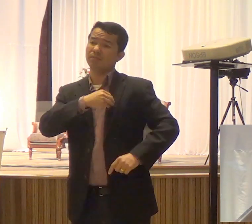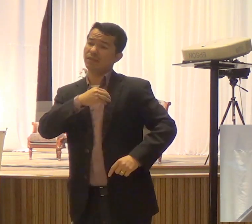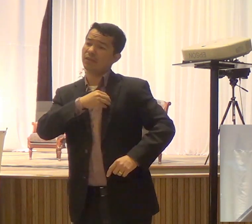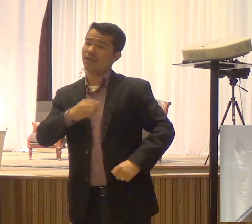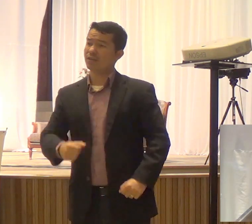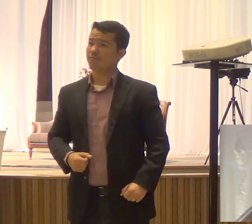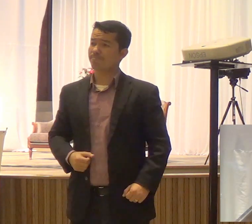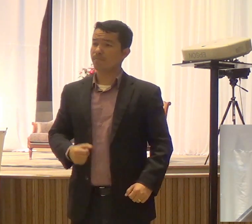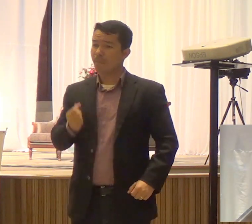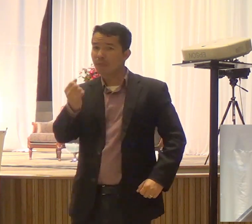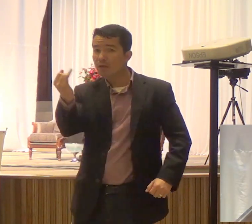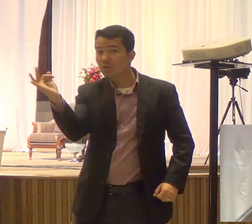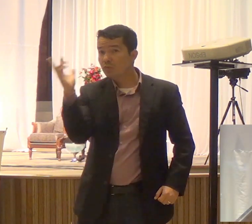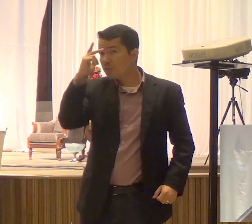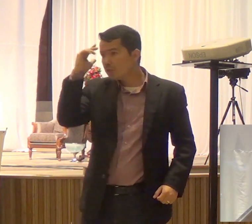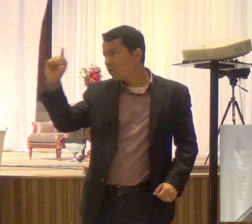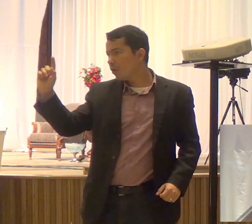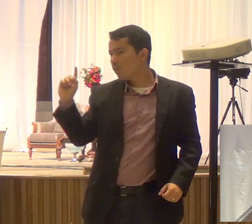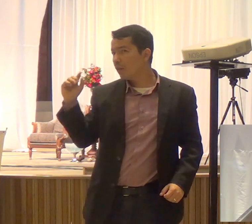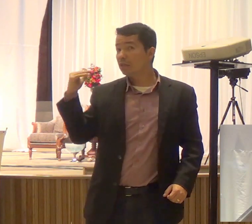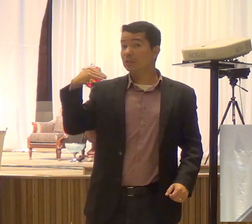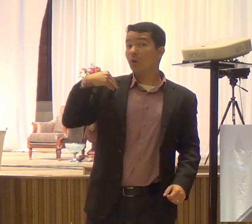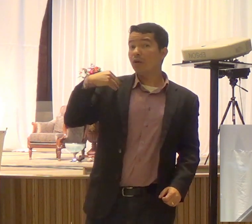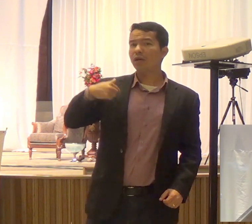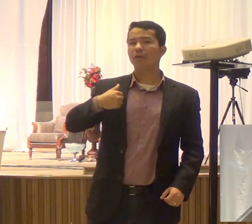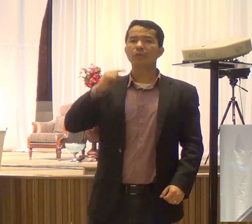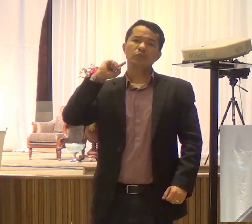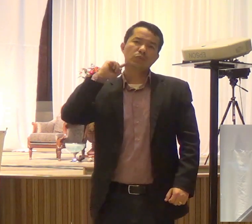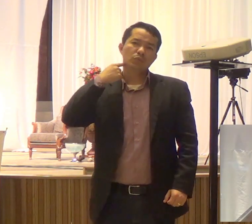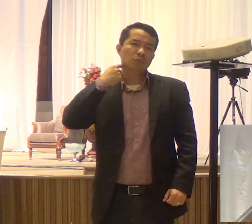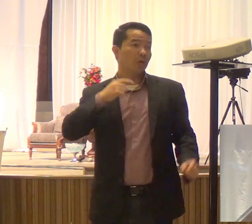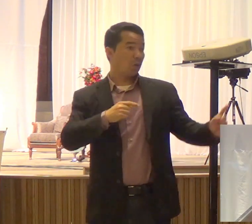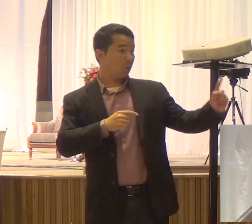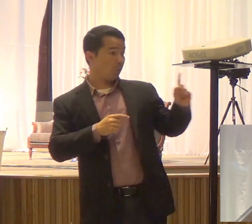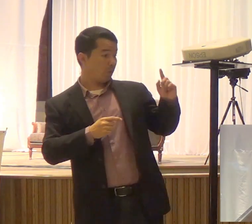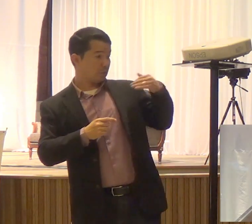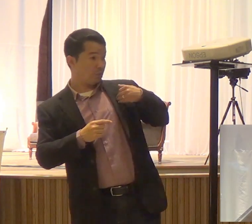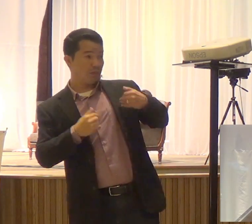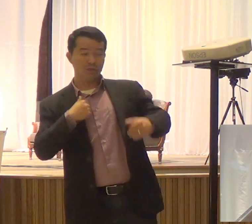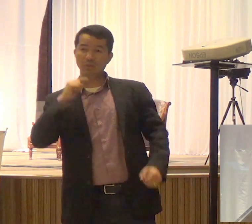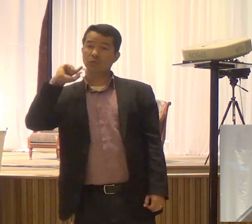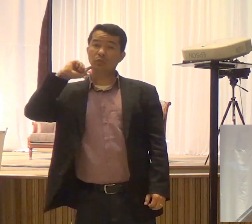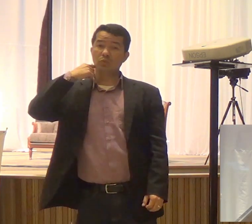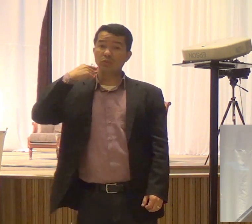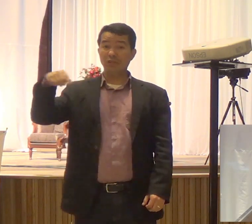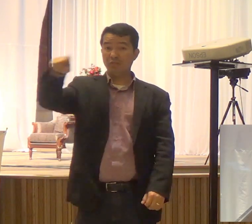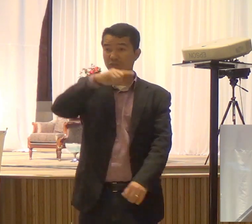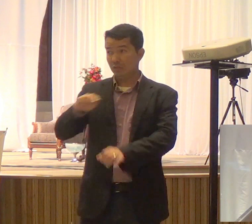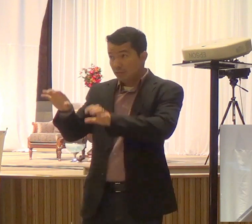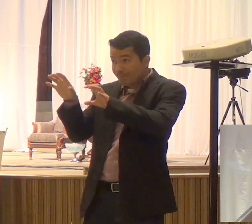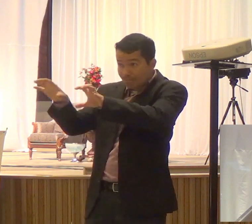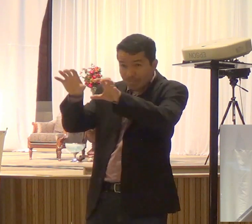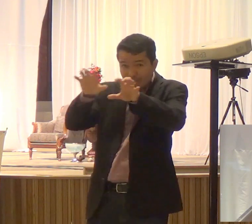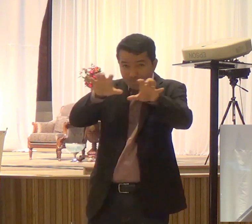tocam na gente saem com as mãos sujas. As pessoas nas quais a gente toca ficam marcadas de